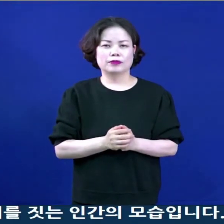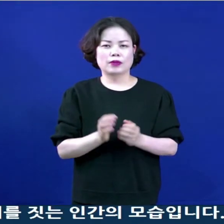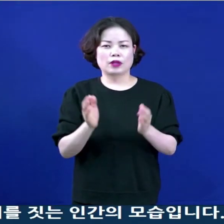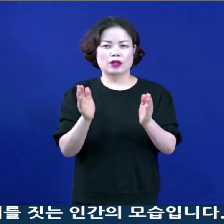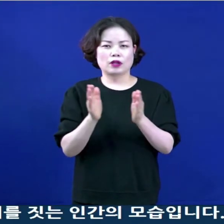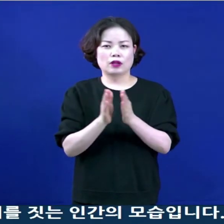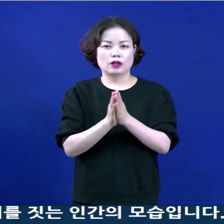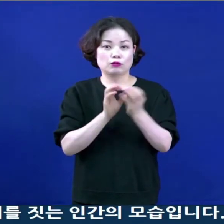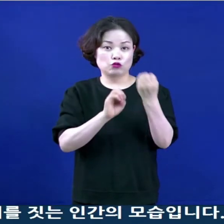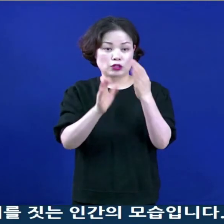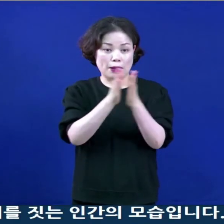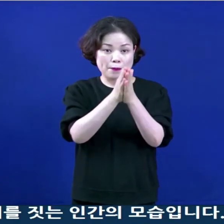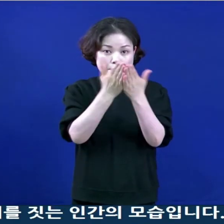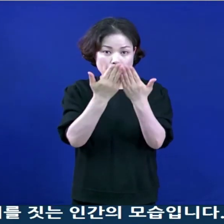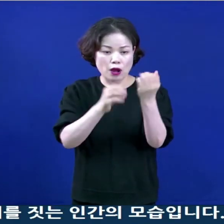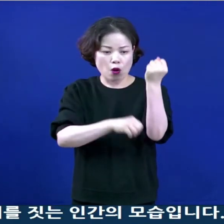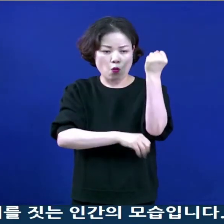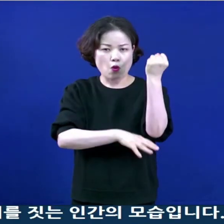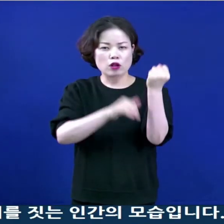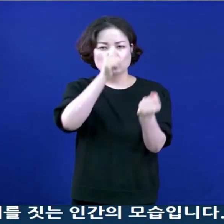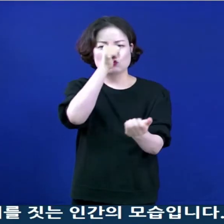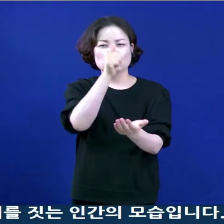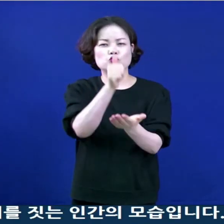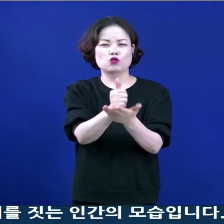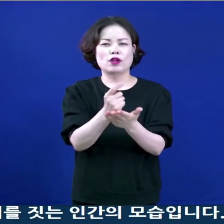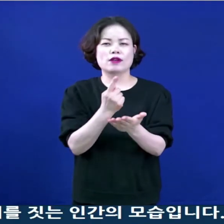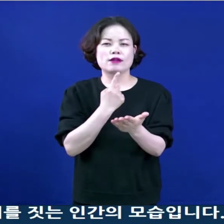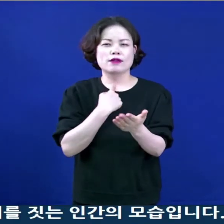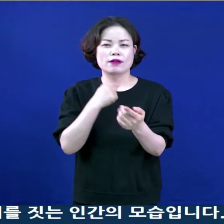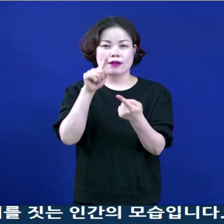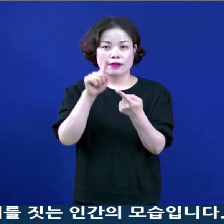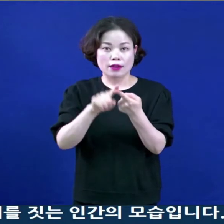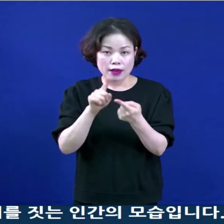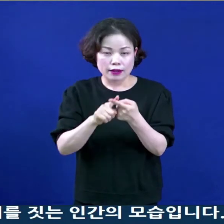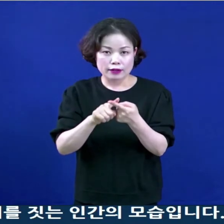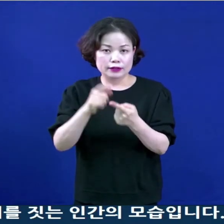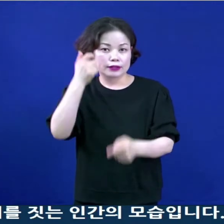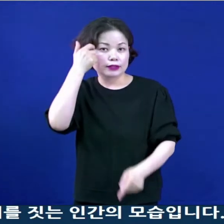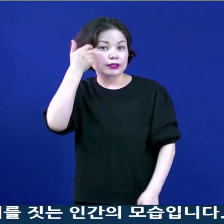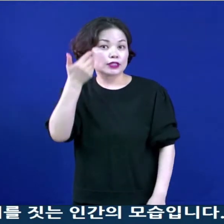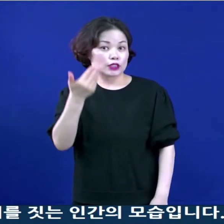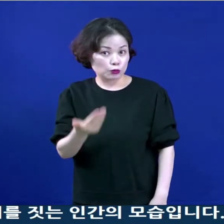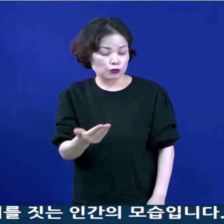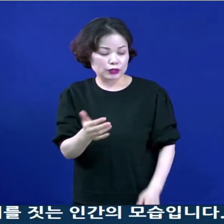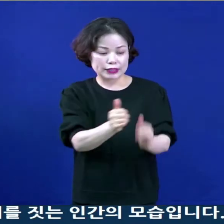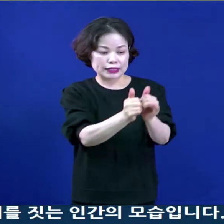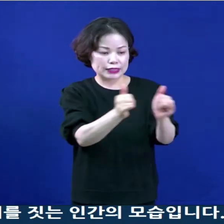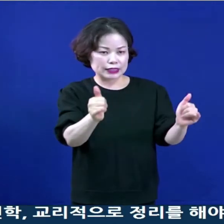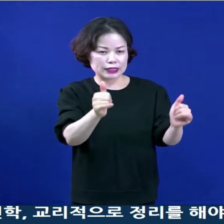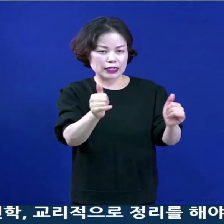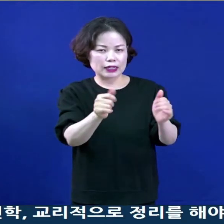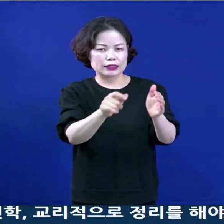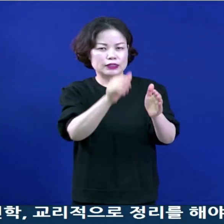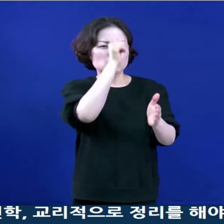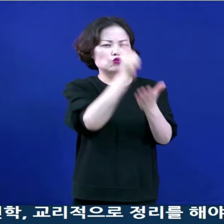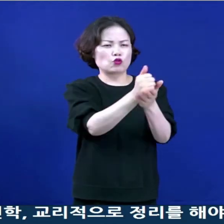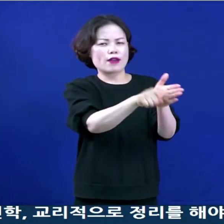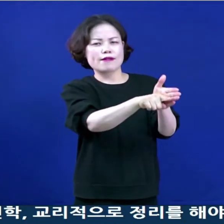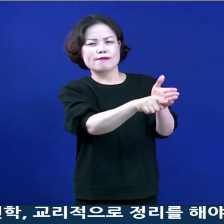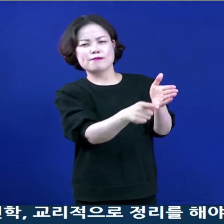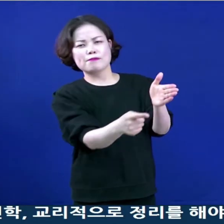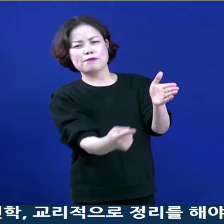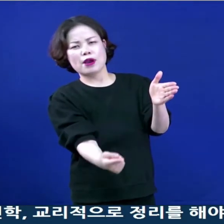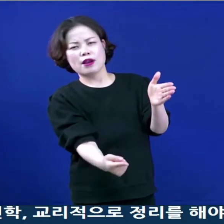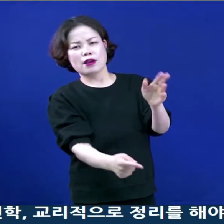문답집을 보게 되면 원죄에 대한 이제 질문이 하나 나옵니다. 인간의 이제 타락에 대고 원죄에 대한 질문이